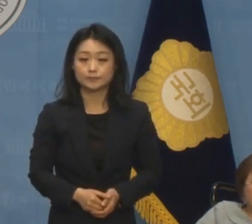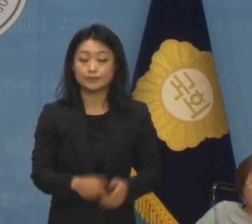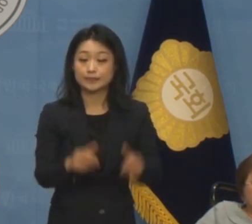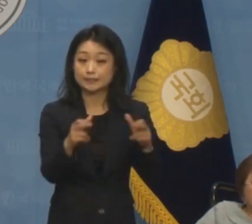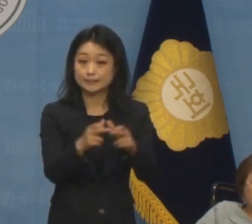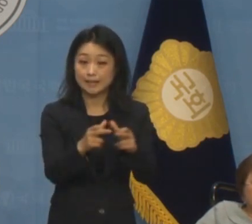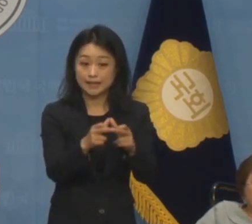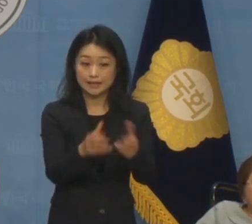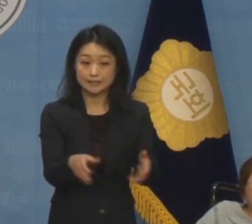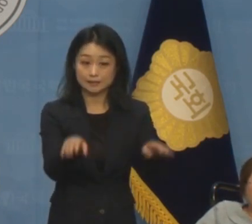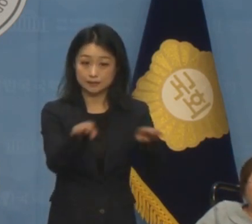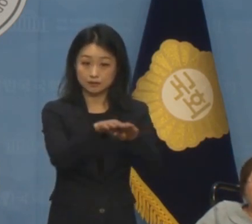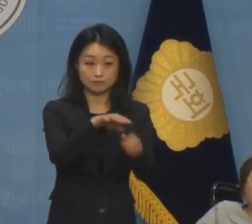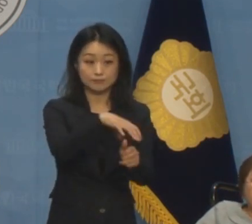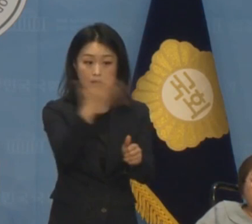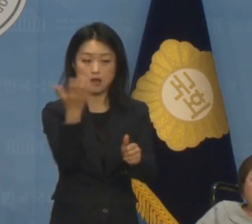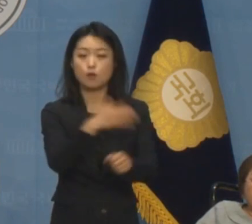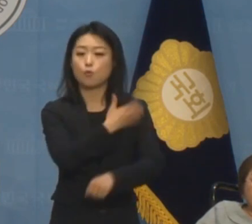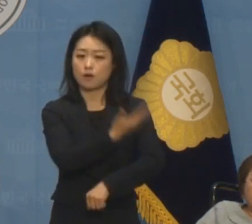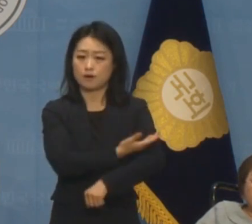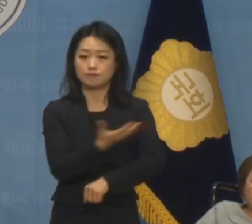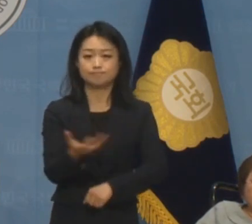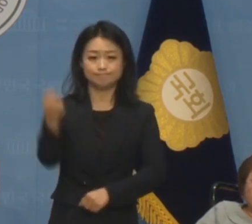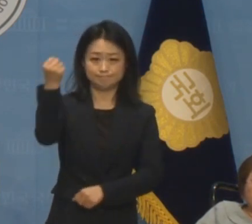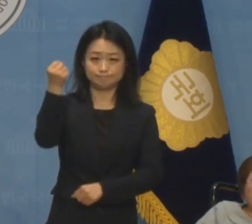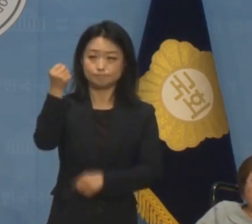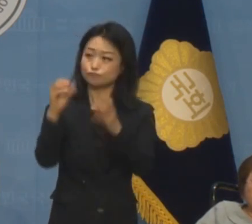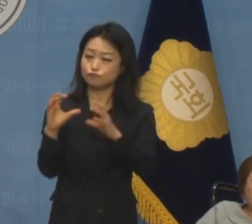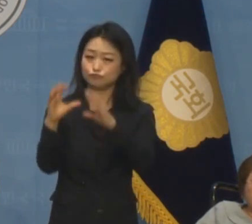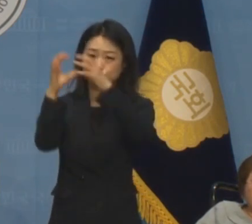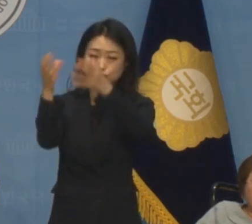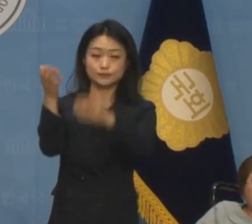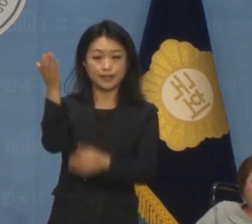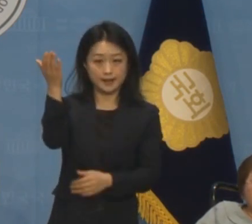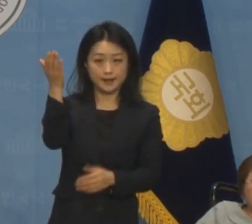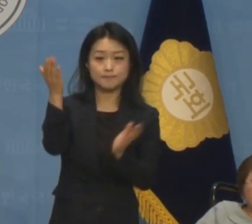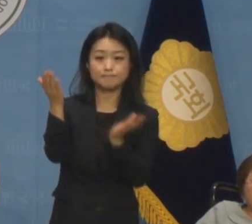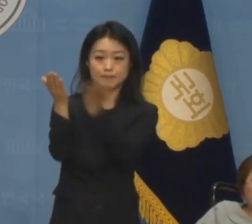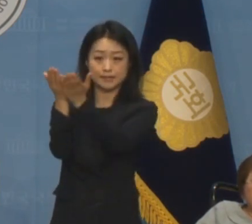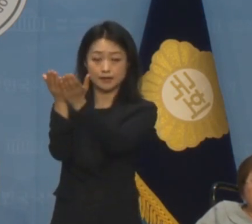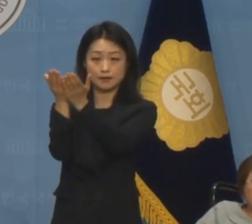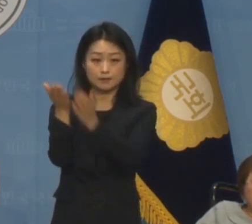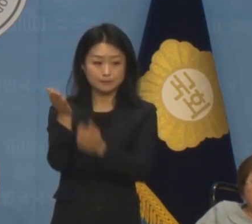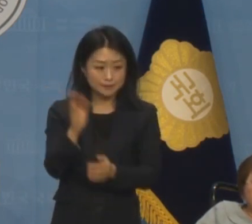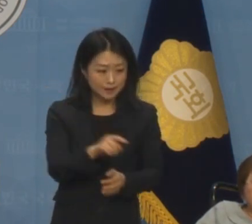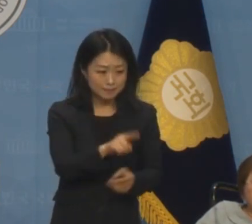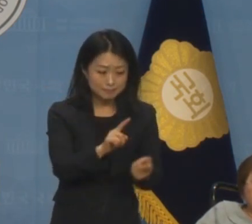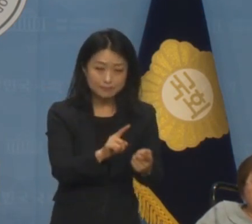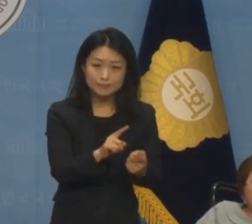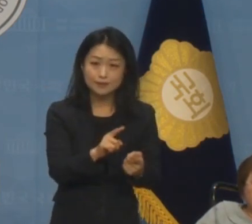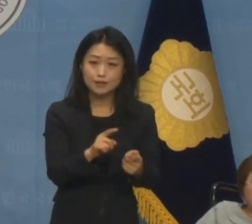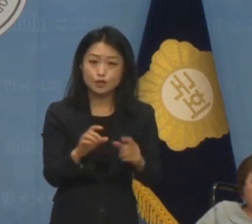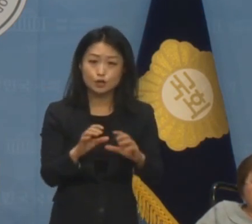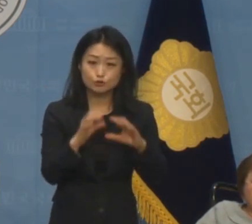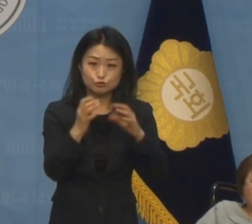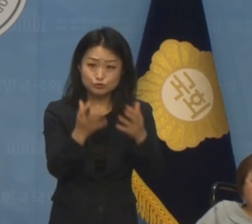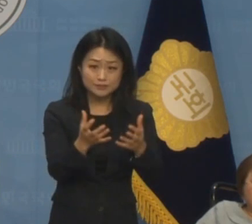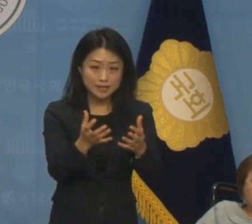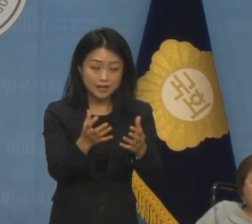탈시설 권리가 국제사회의 흐름이 아니라고 부정하는